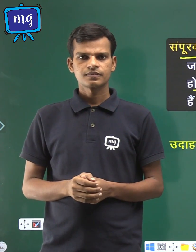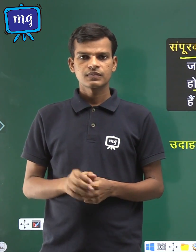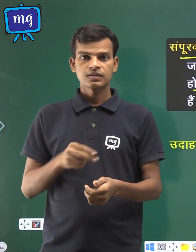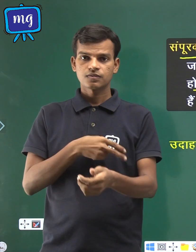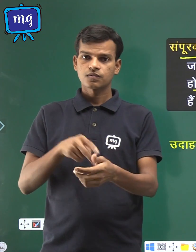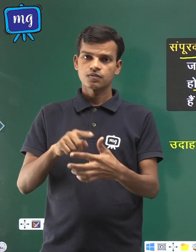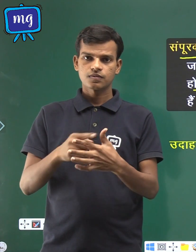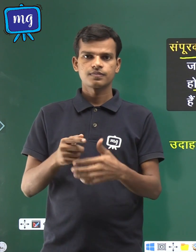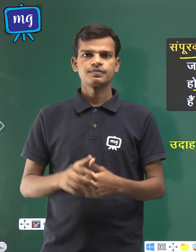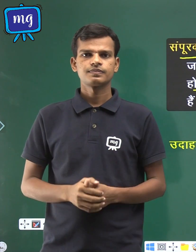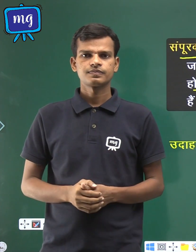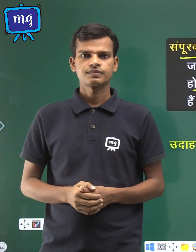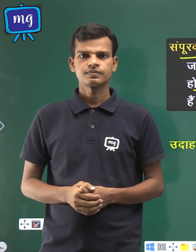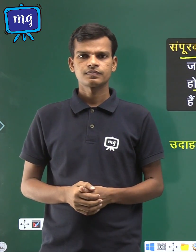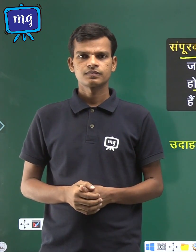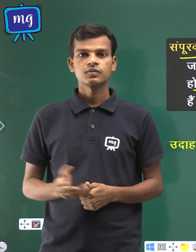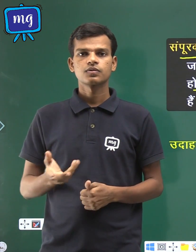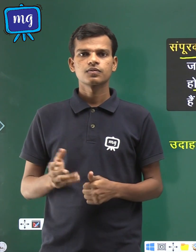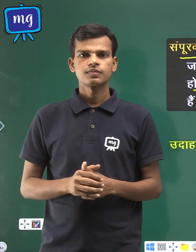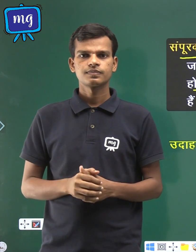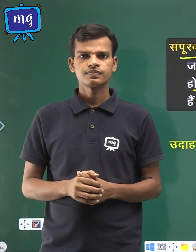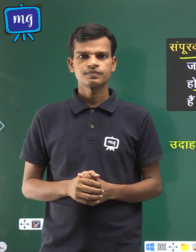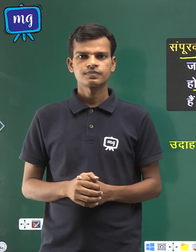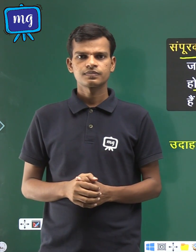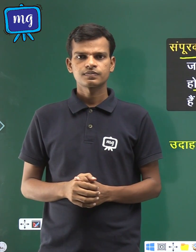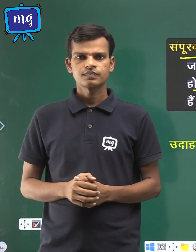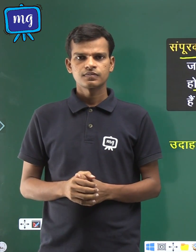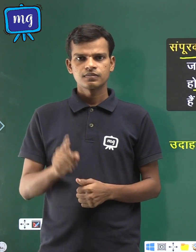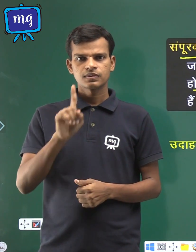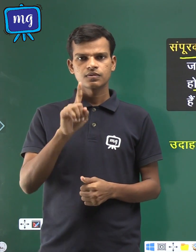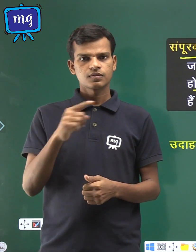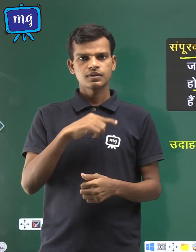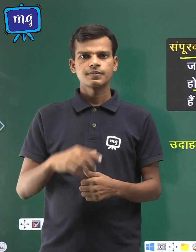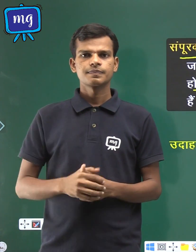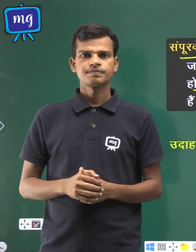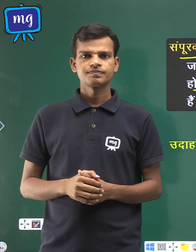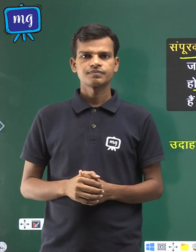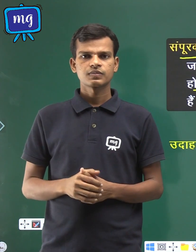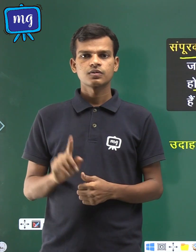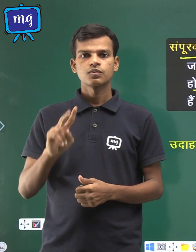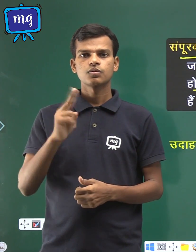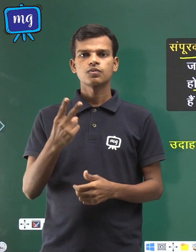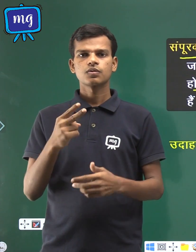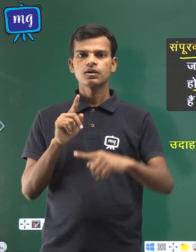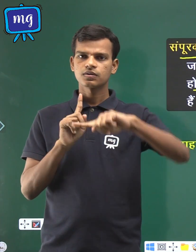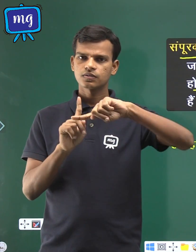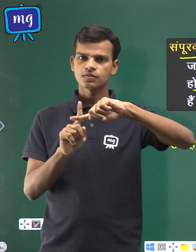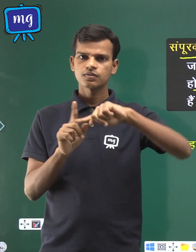समपूरक कोण है। क्यों? क्योंकि दोनों का योग